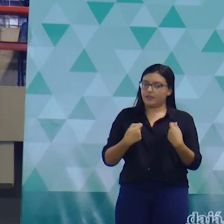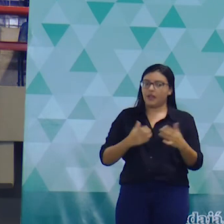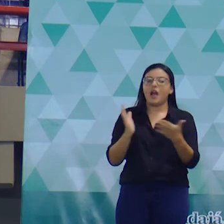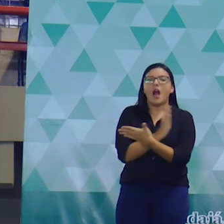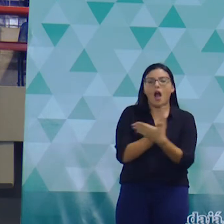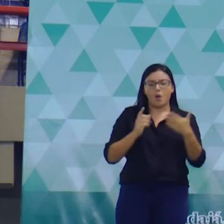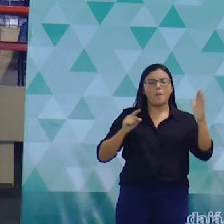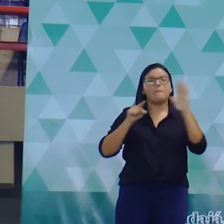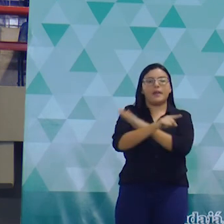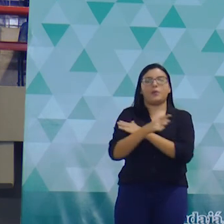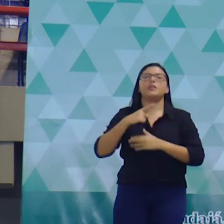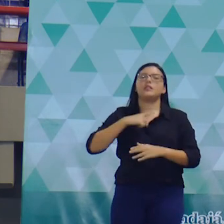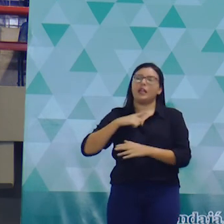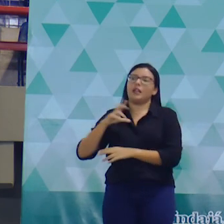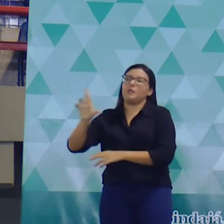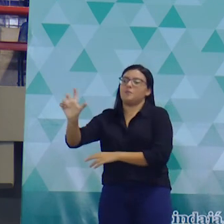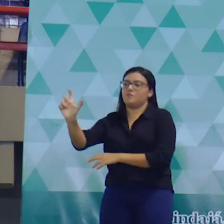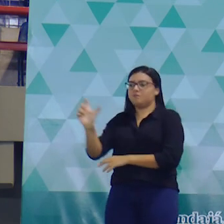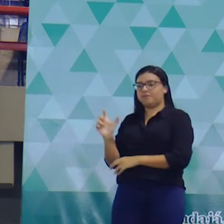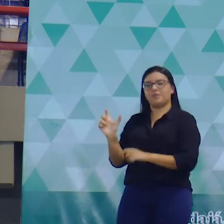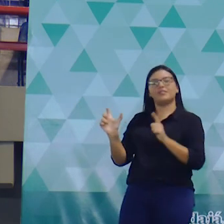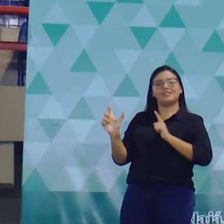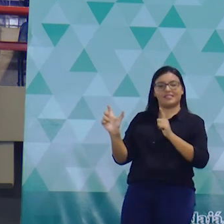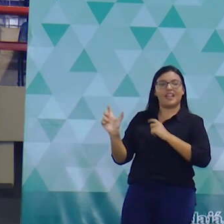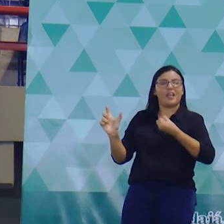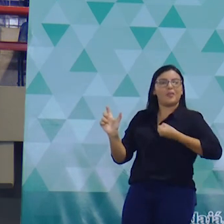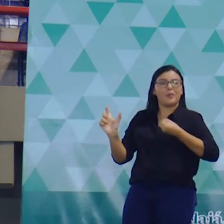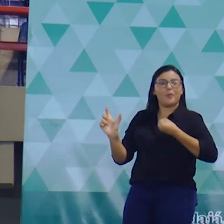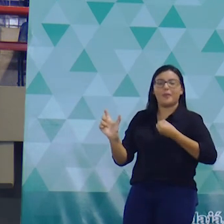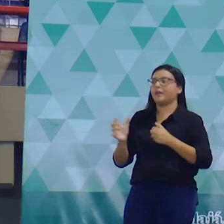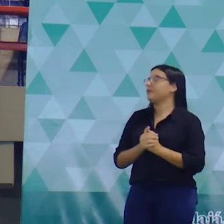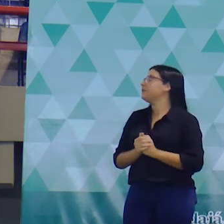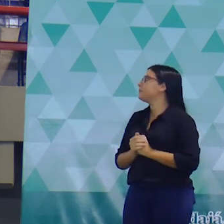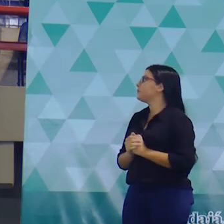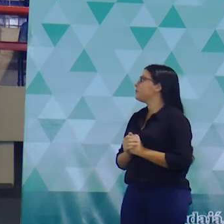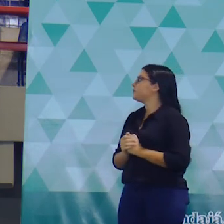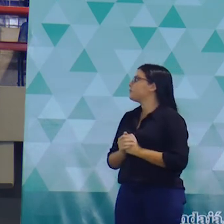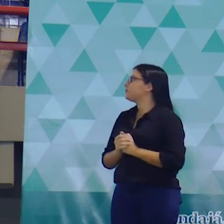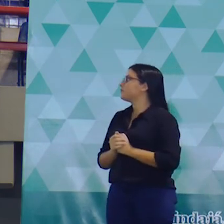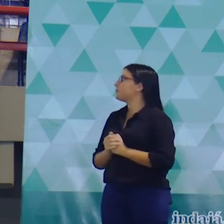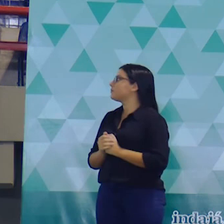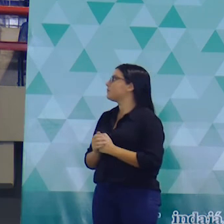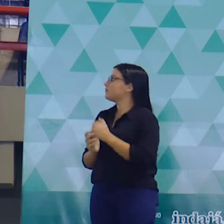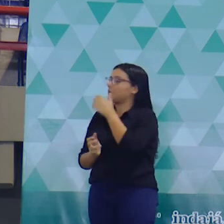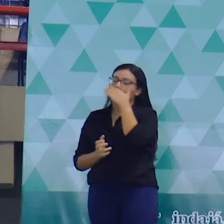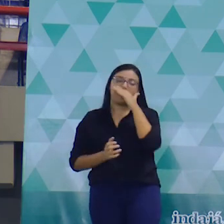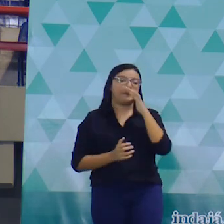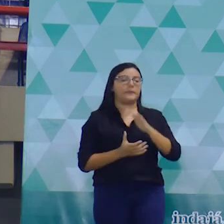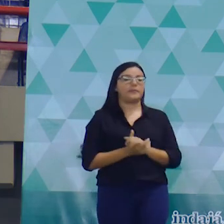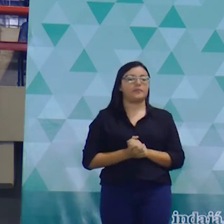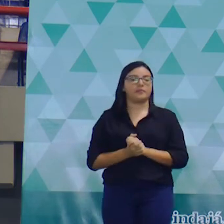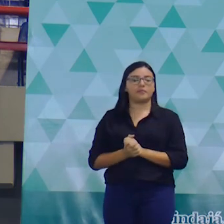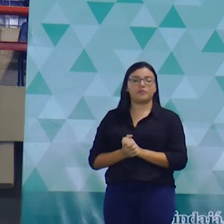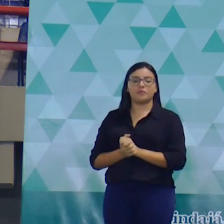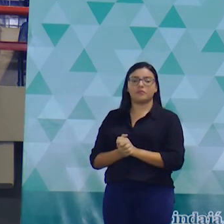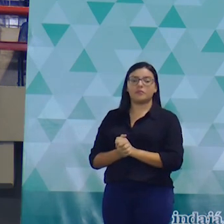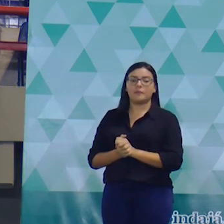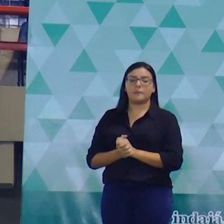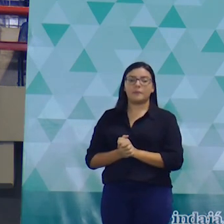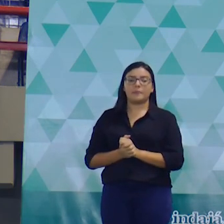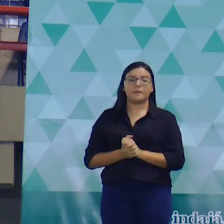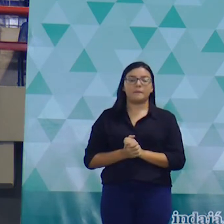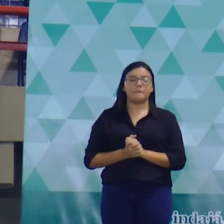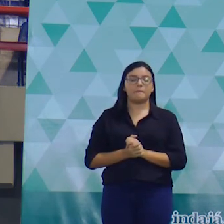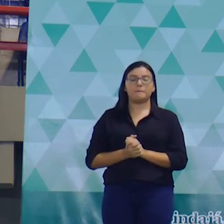algumas questões trazem essa constante, que é chamada número de Avogadro. Nesse número de Avogadro, essa constante